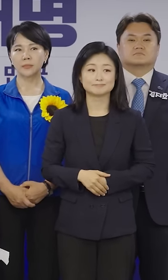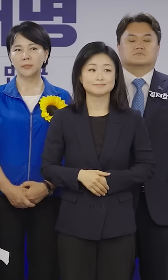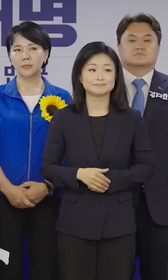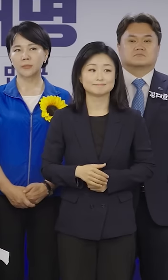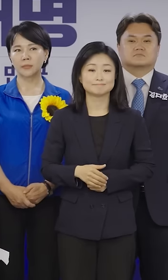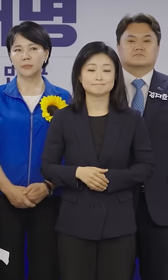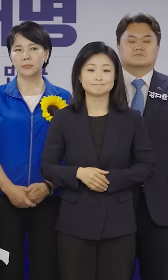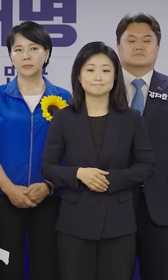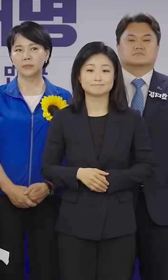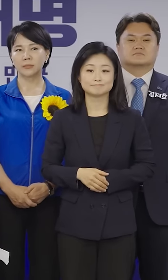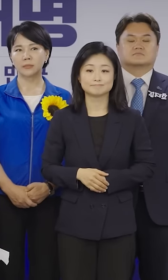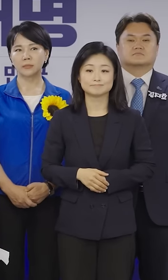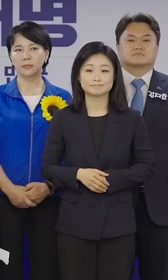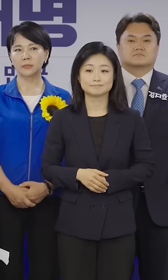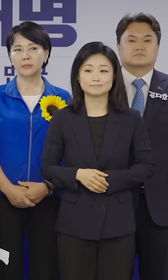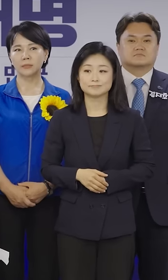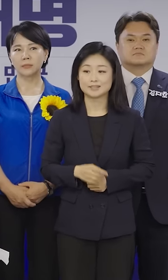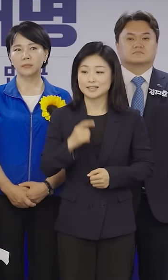말씀드린 것처럼